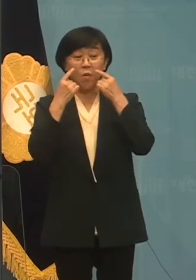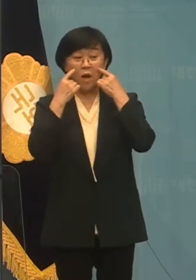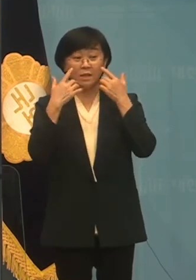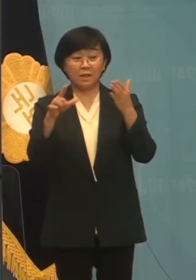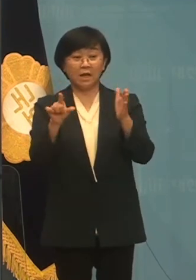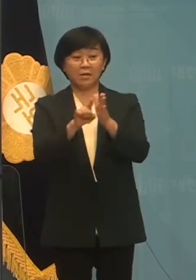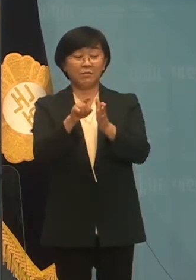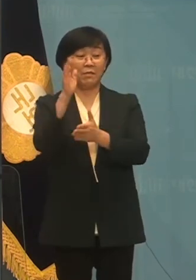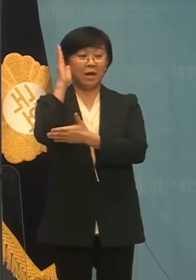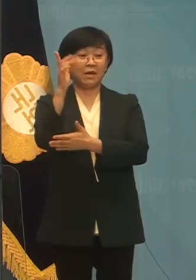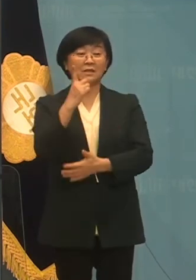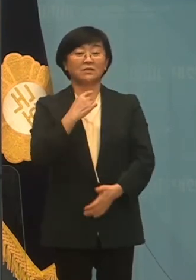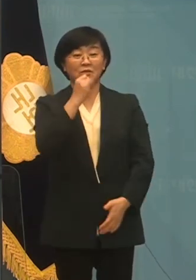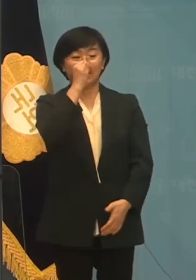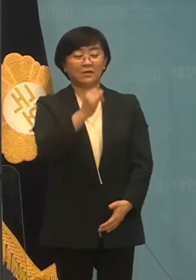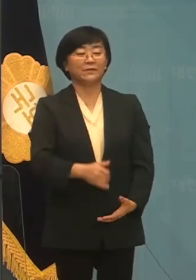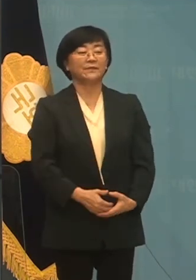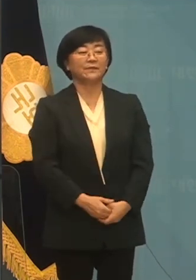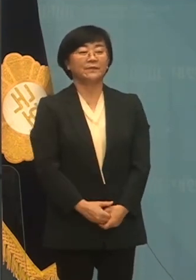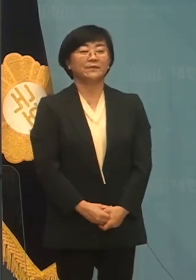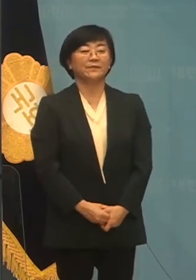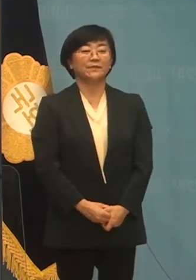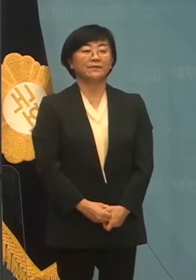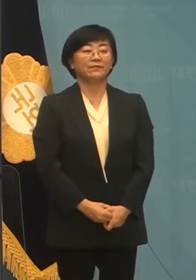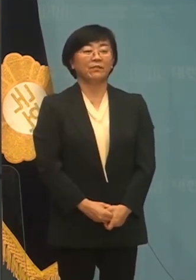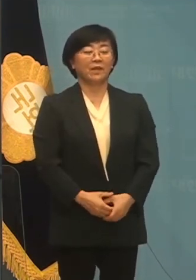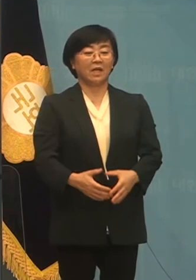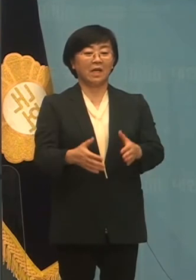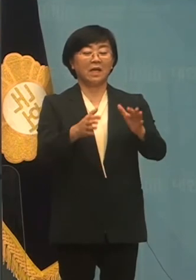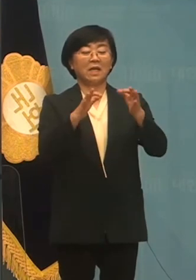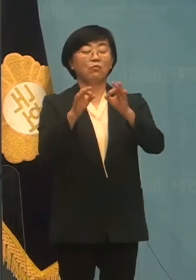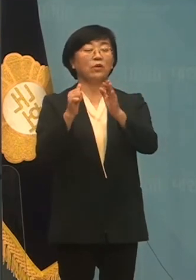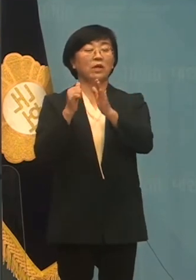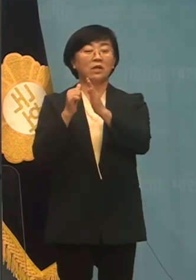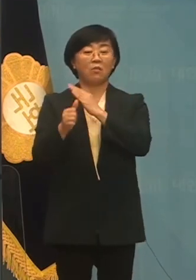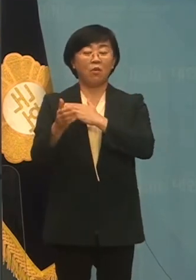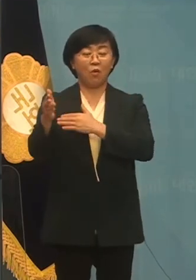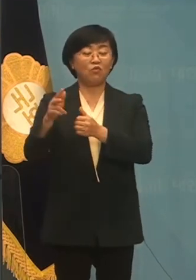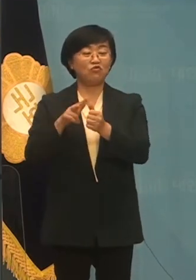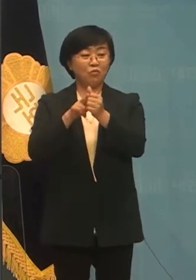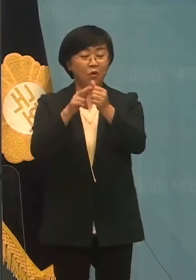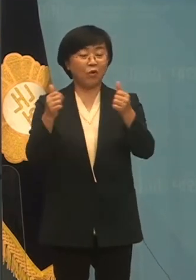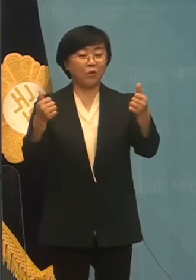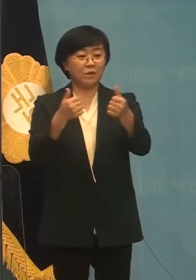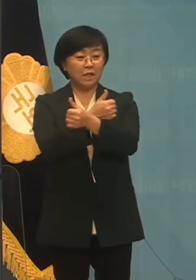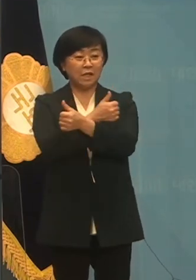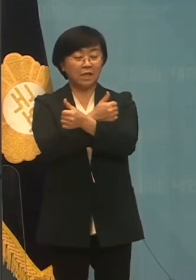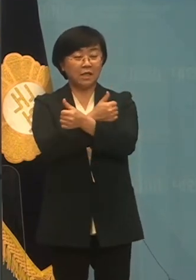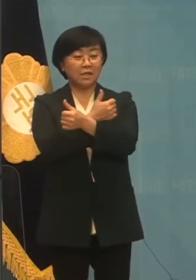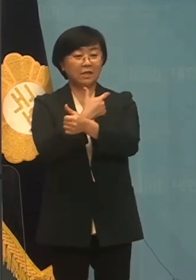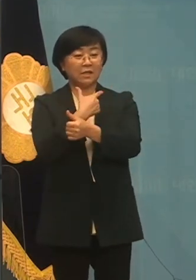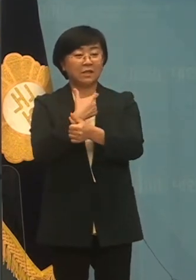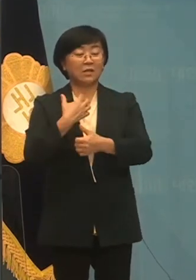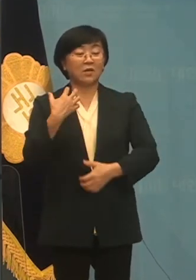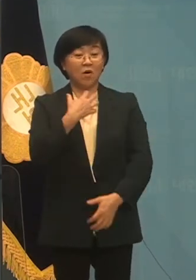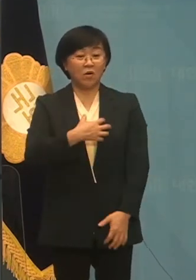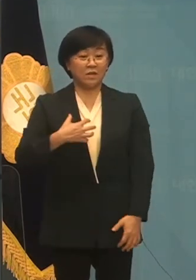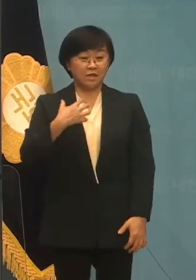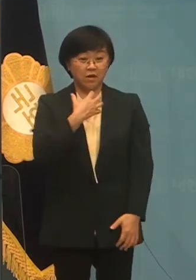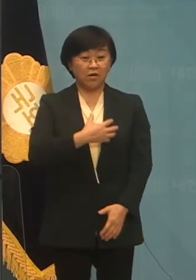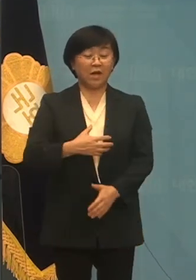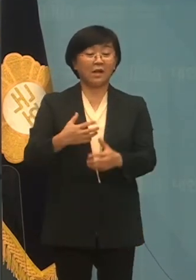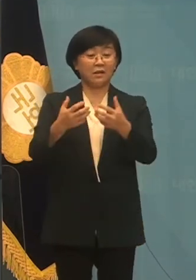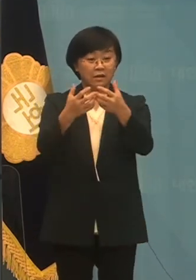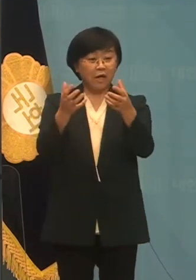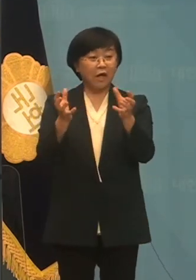확신하는 발언을 한 바 있습니다. 김 원내대표가 후보 교체를 걱정해야 할